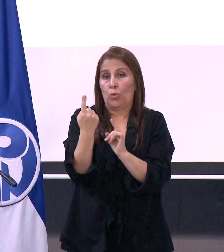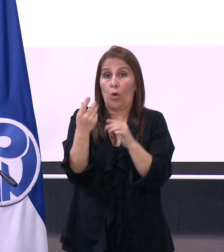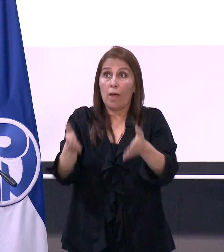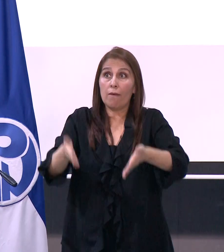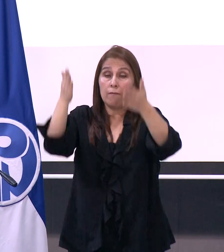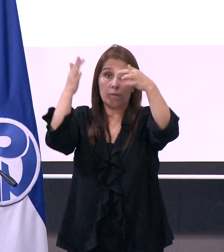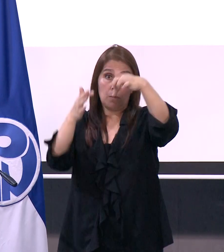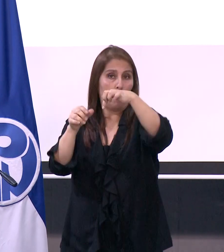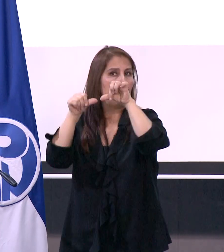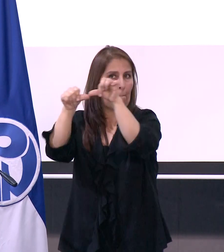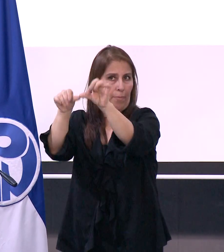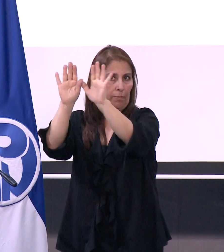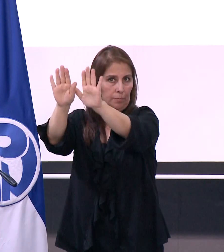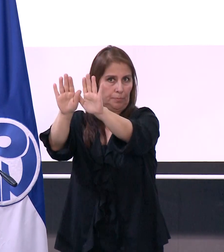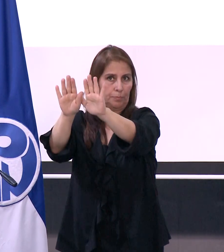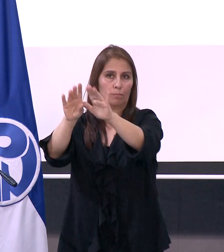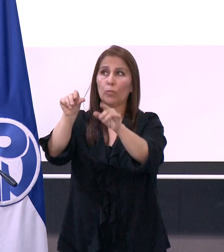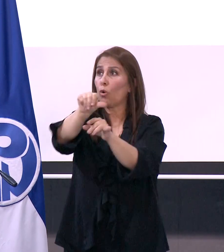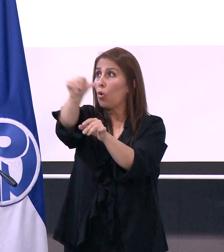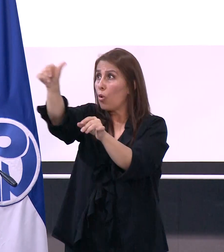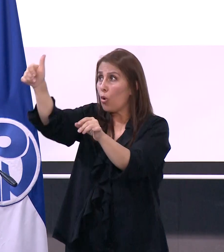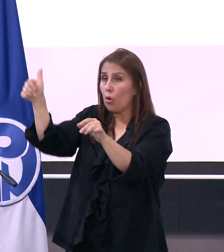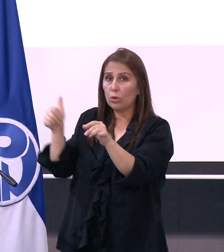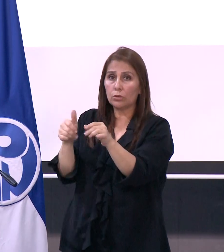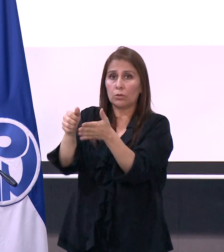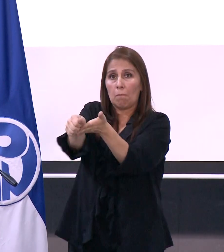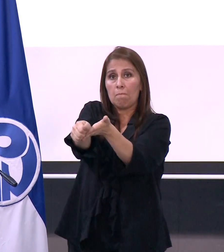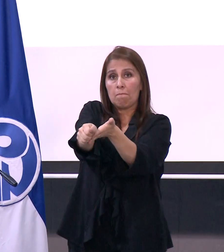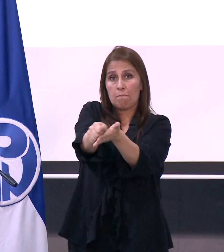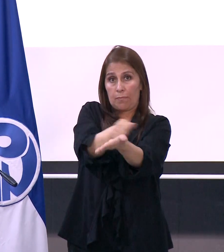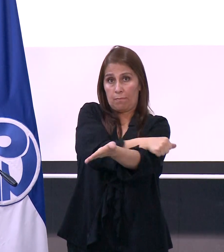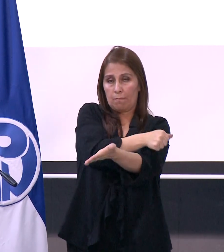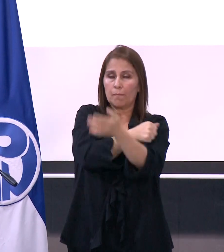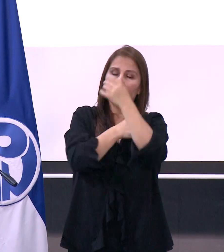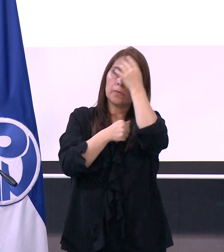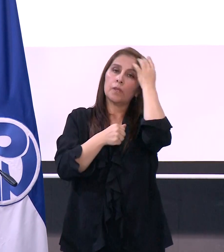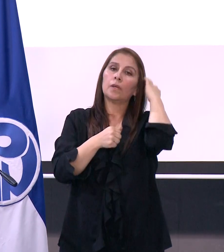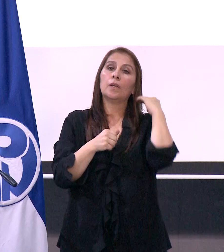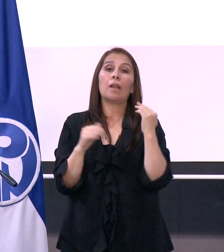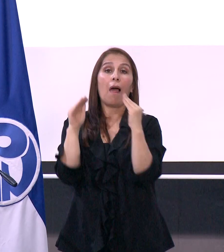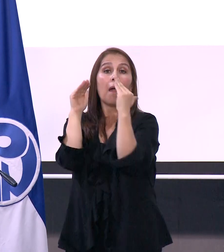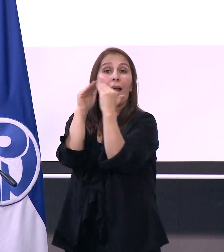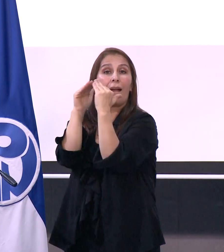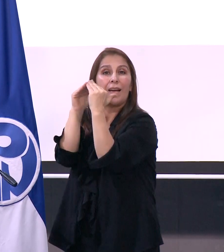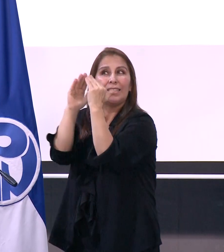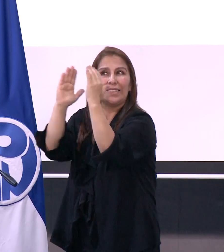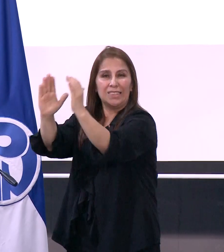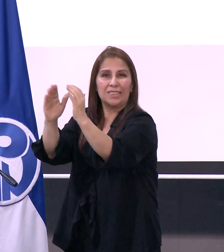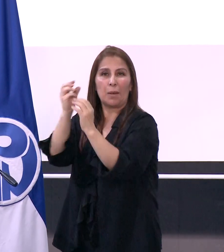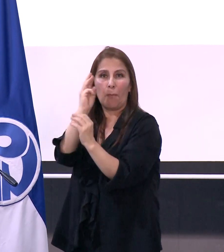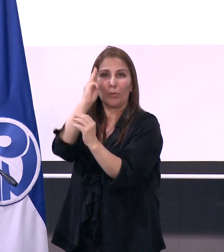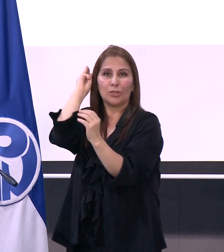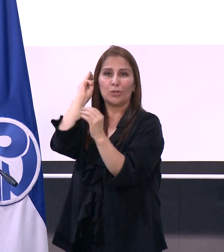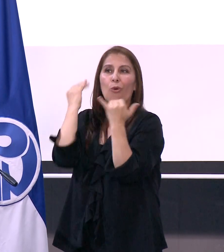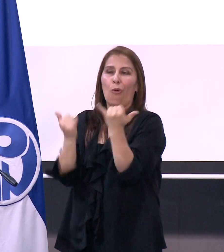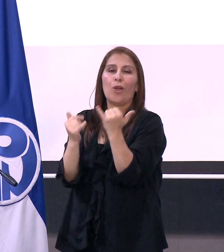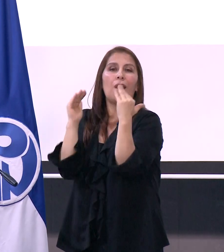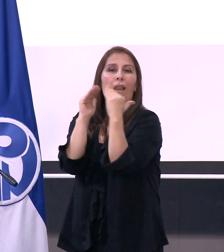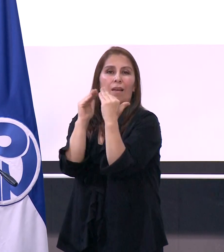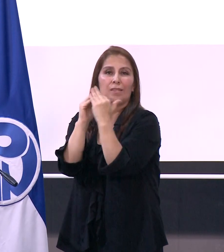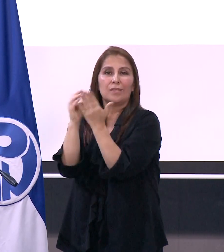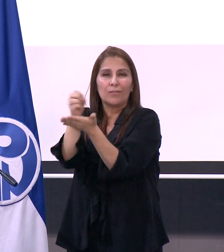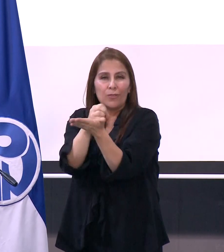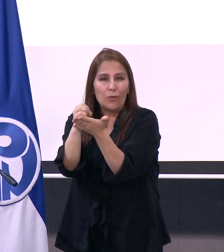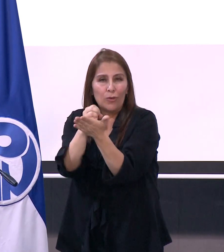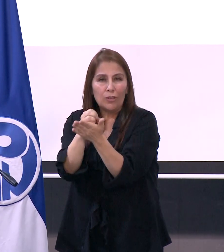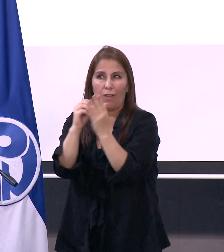p y la que era la antigua escuela anexa y la casita montessori que hoy son patrimonio